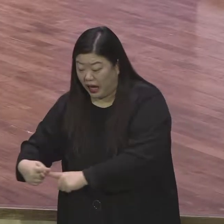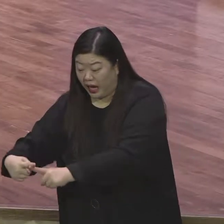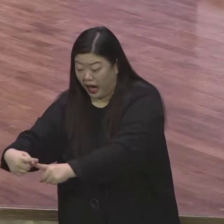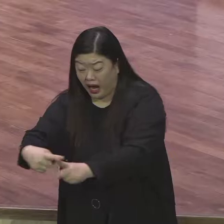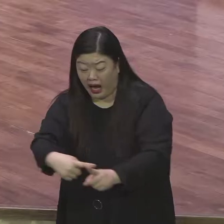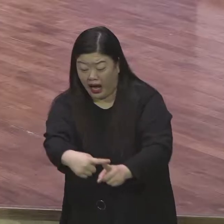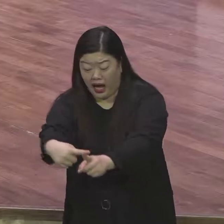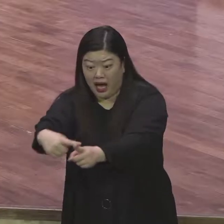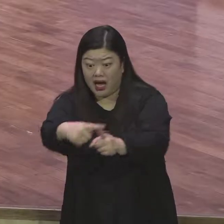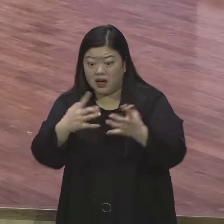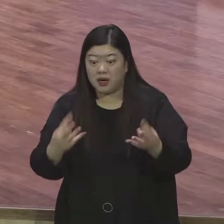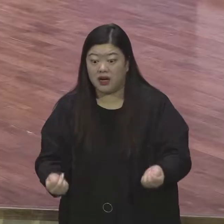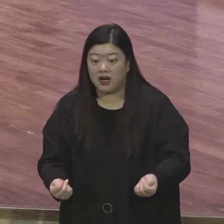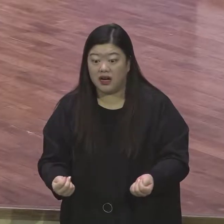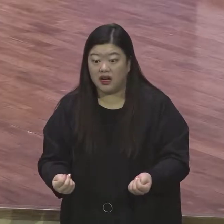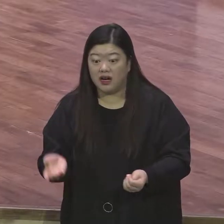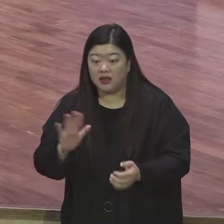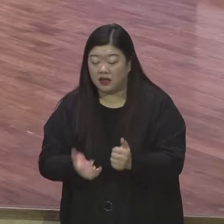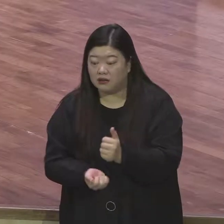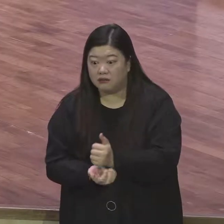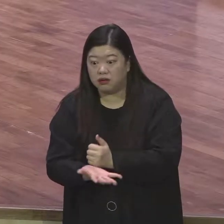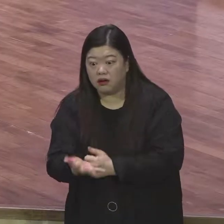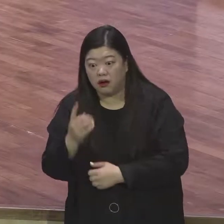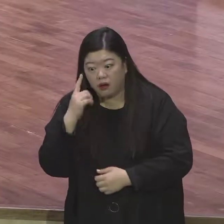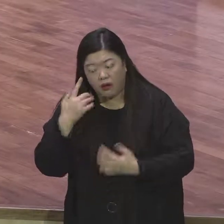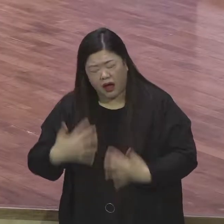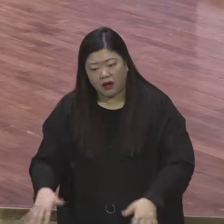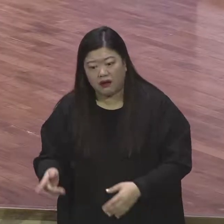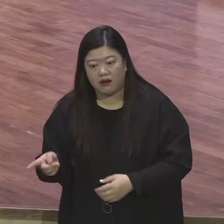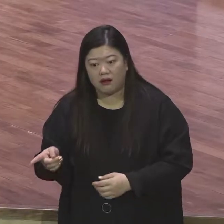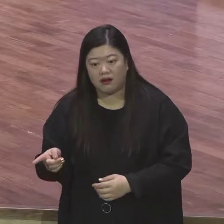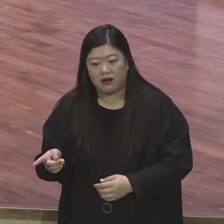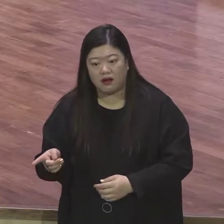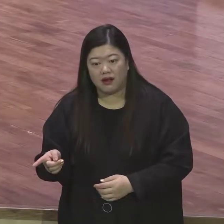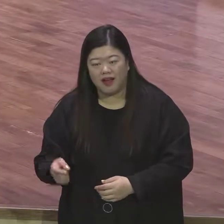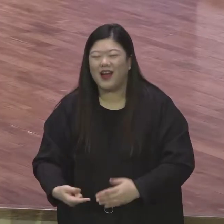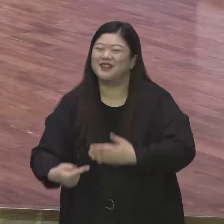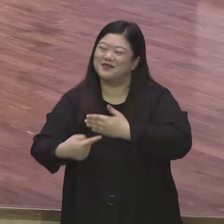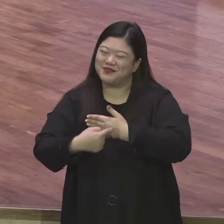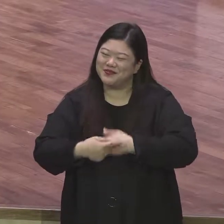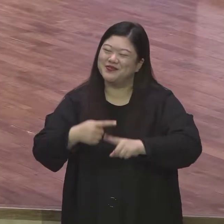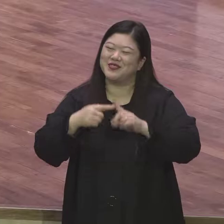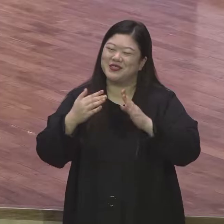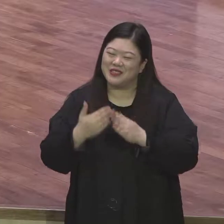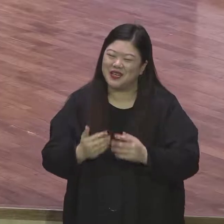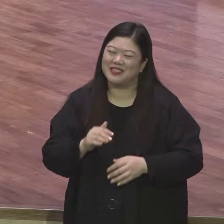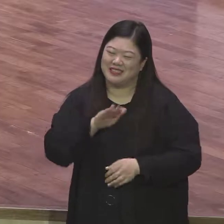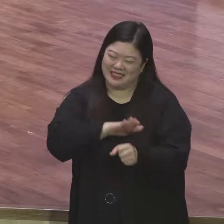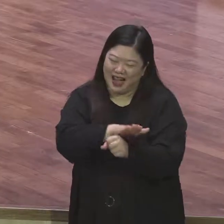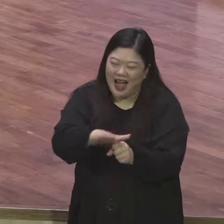않아요. 사람들이 왜 안 변합니까? 정확한 복음을 전가하지 않으니까.